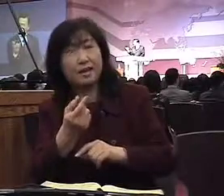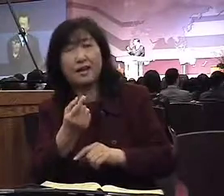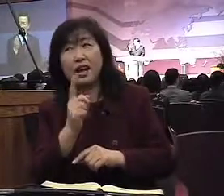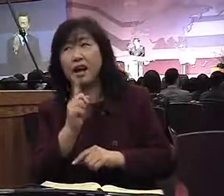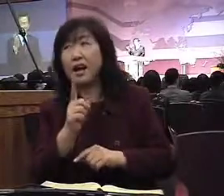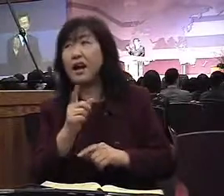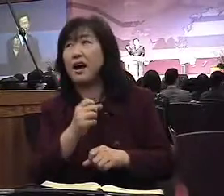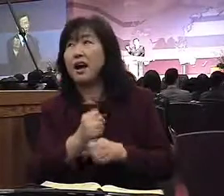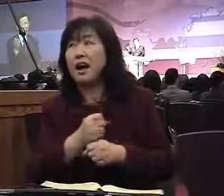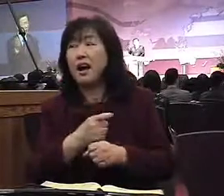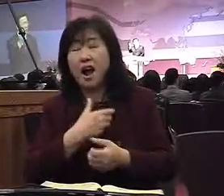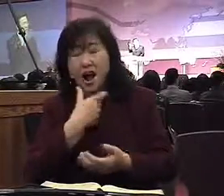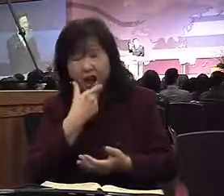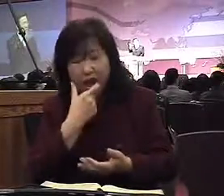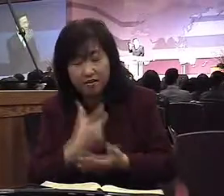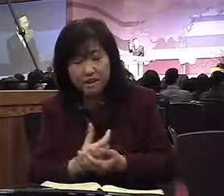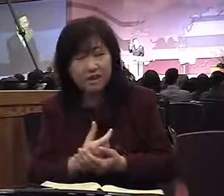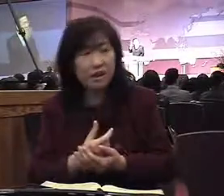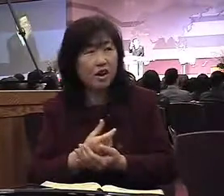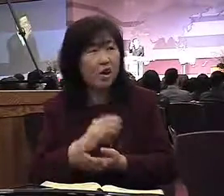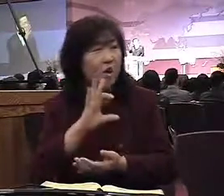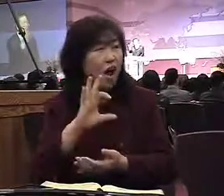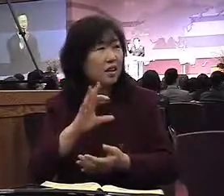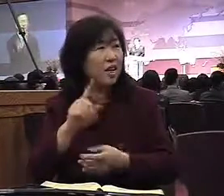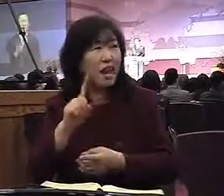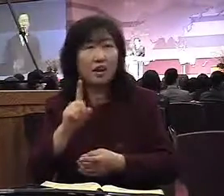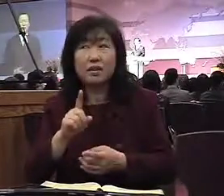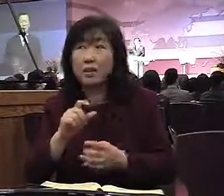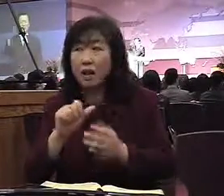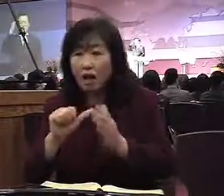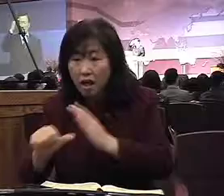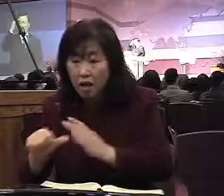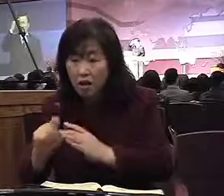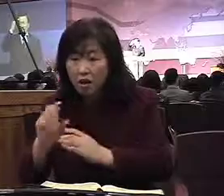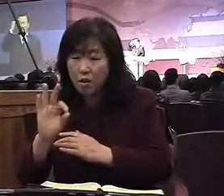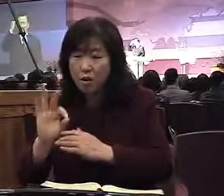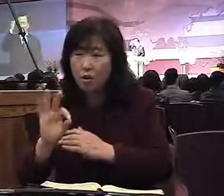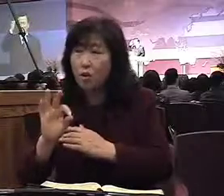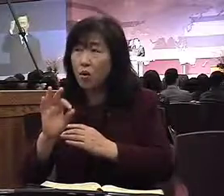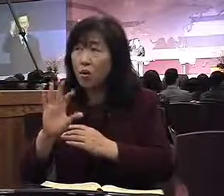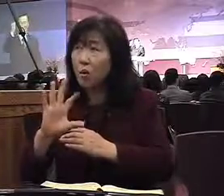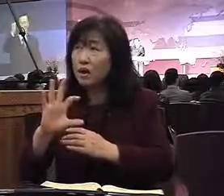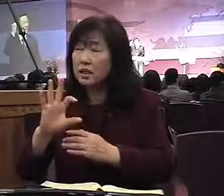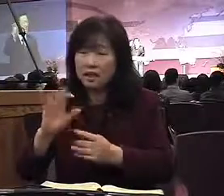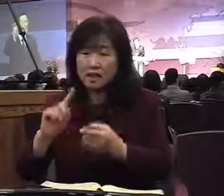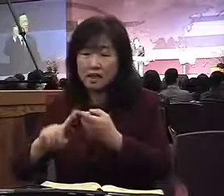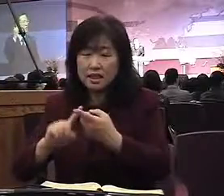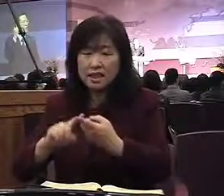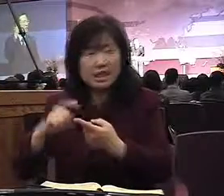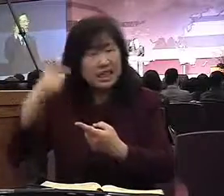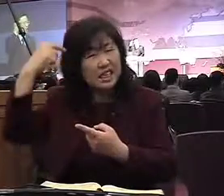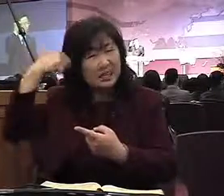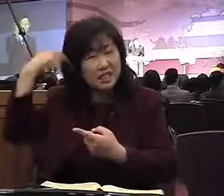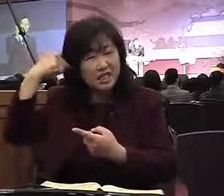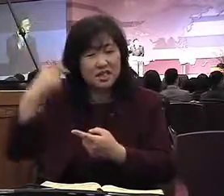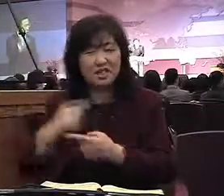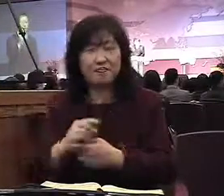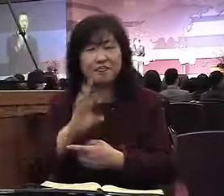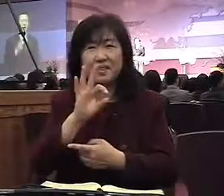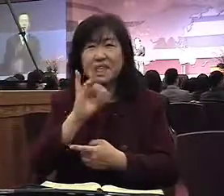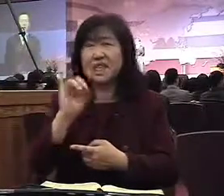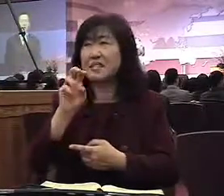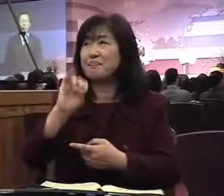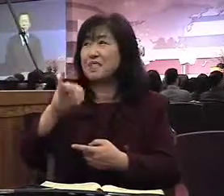그렇게 감동. 그리고 화장실 하나도 벌써 들어가서 화장실에 대한 그런 그 이미지 이런 것 때문에